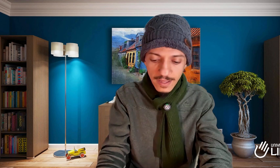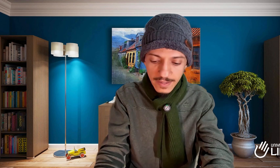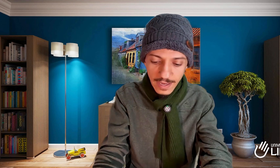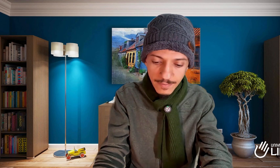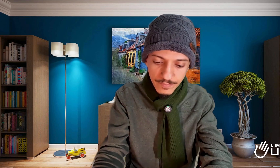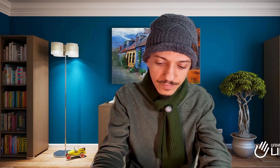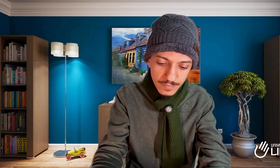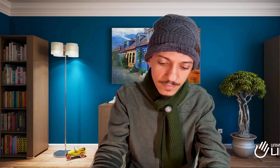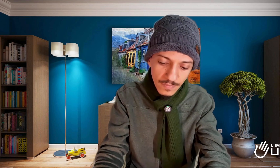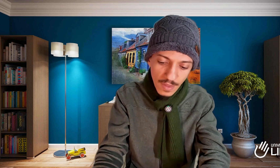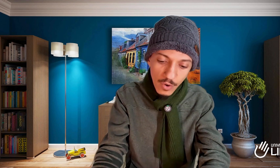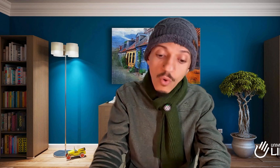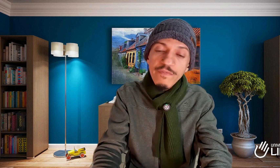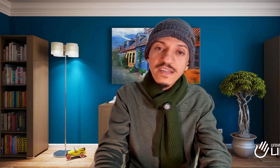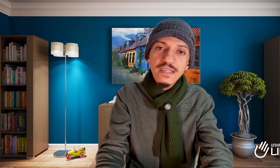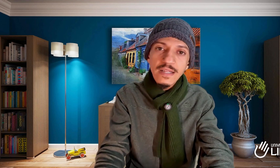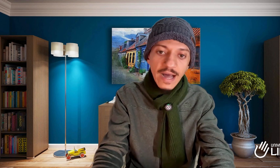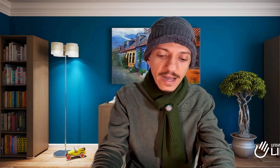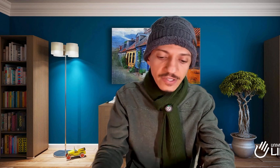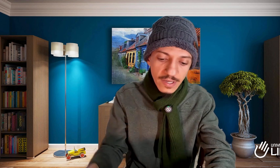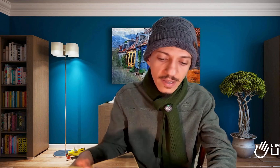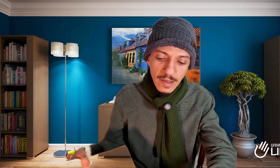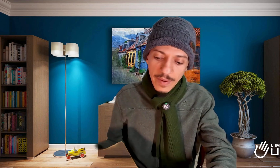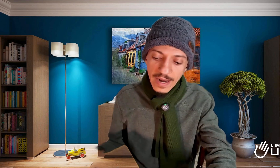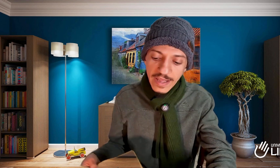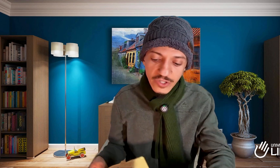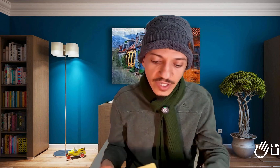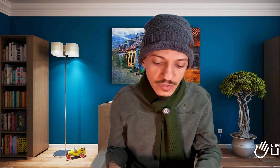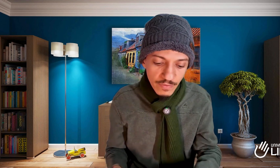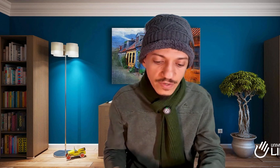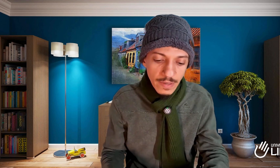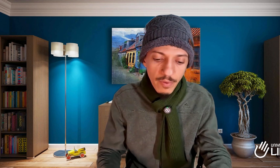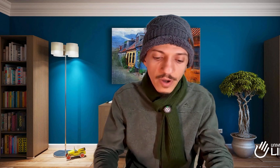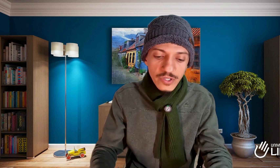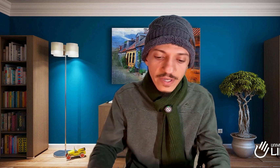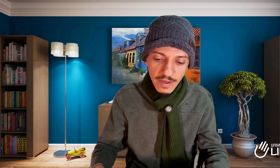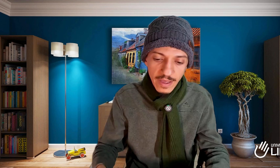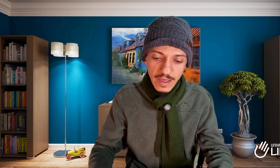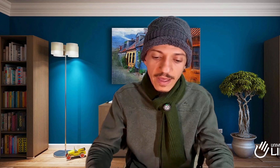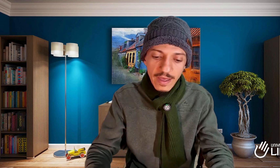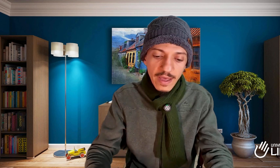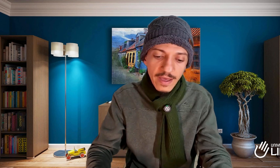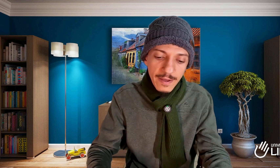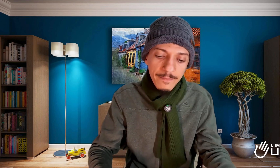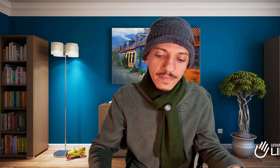dele com facilidade. Para além disso, você pode